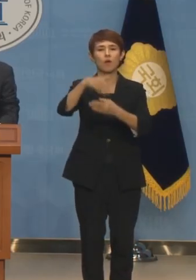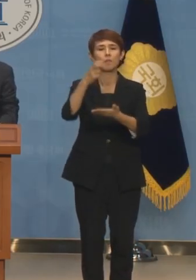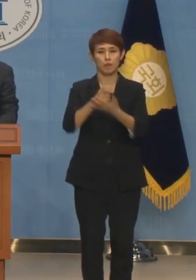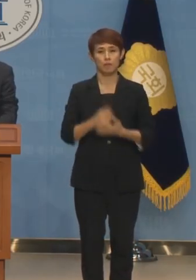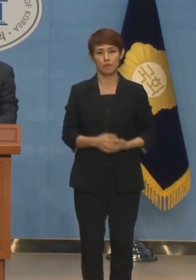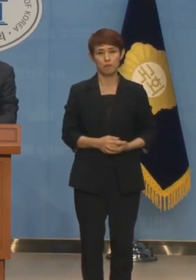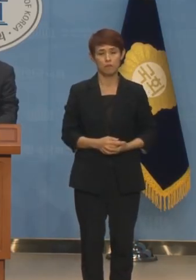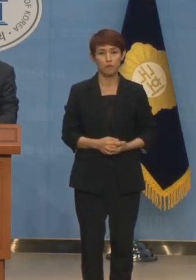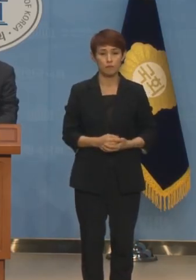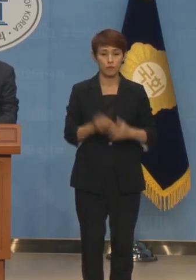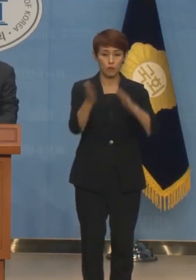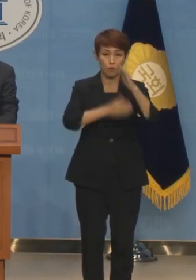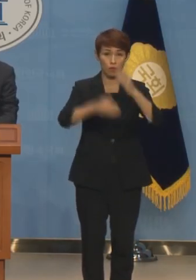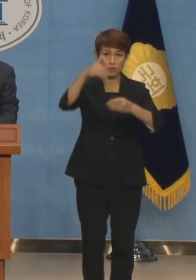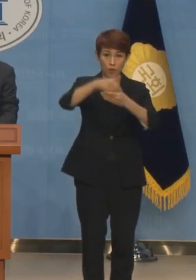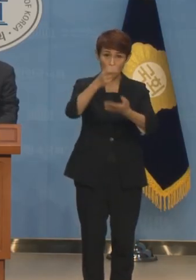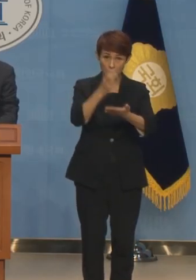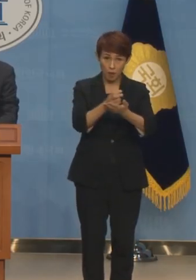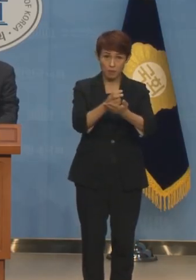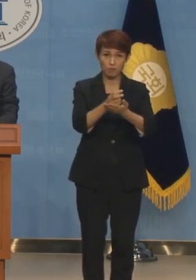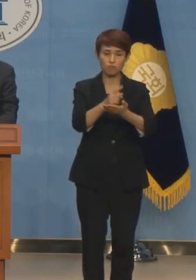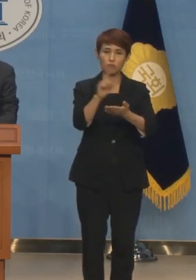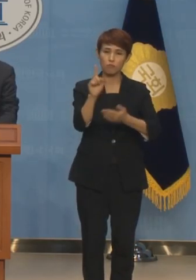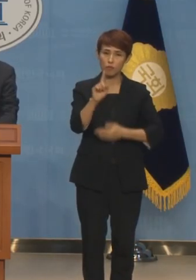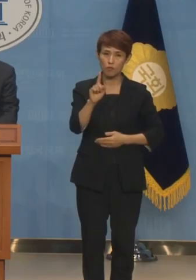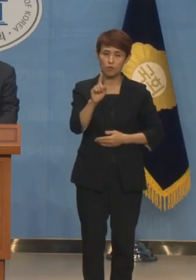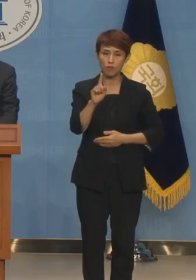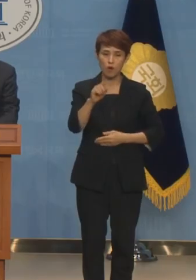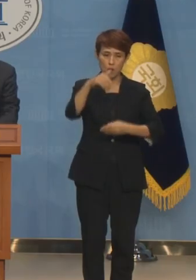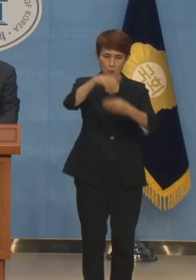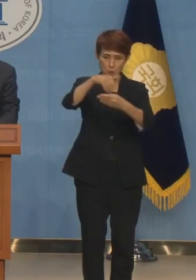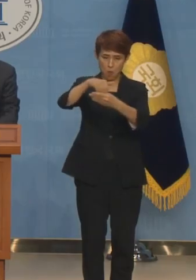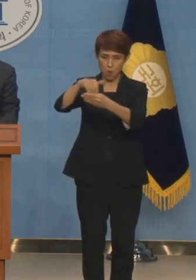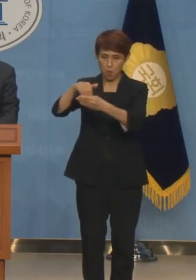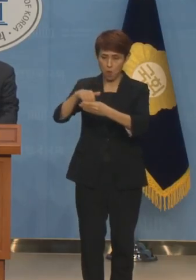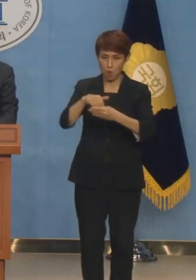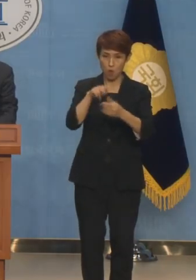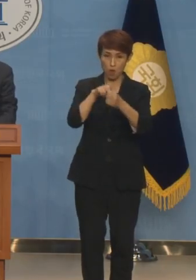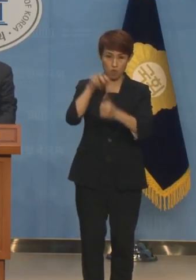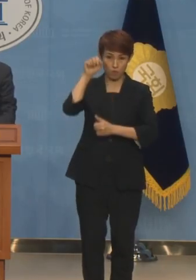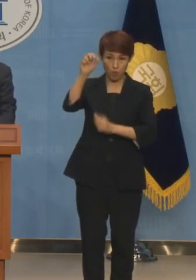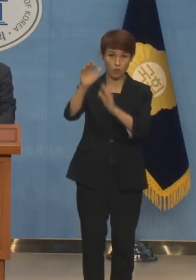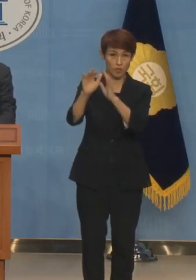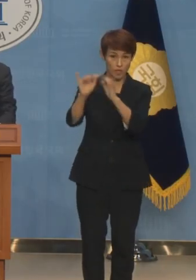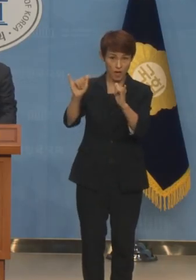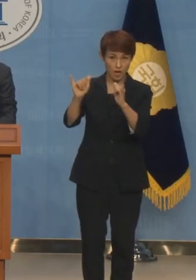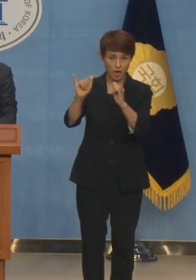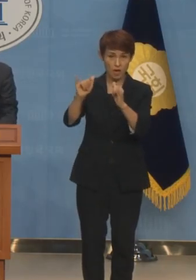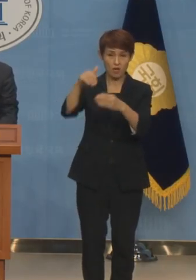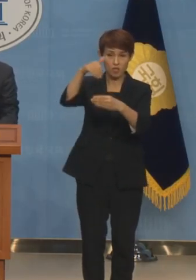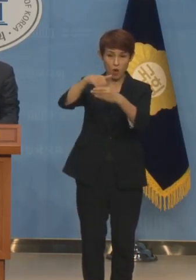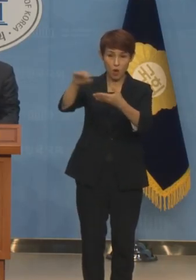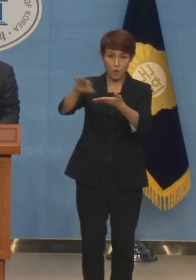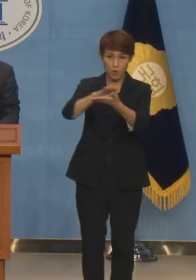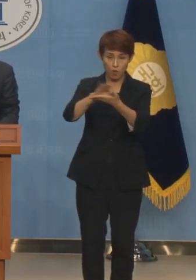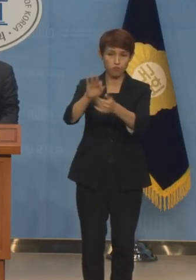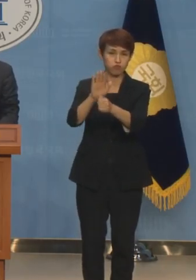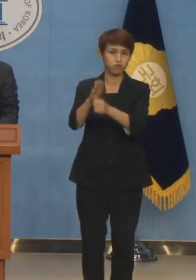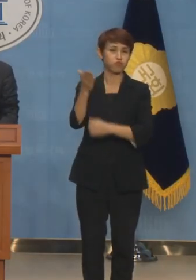현행 공직선거법은 일정 비율 이상의 득표를 한 후보자에게 선거 비용을